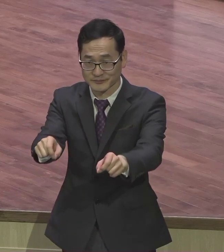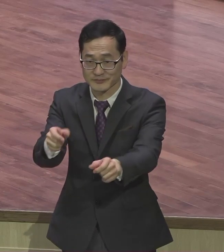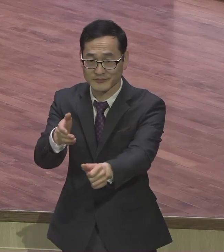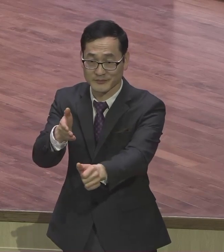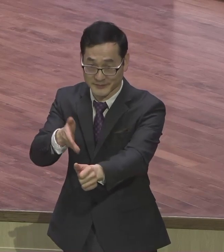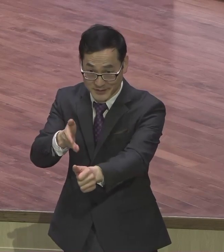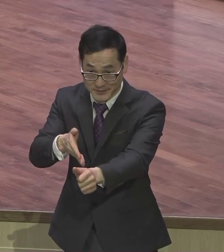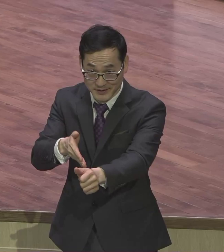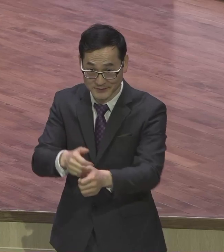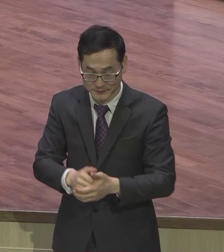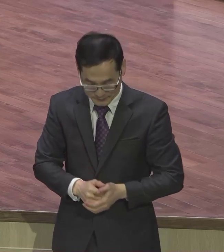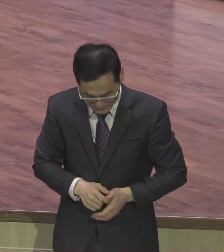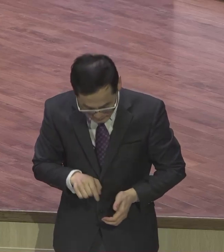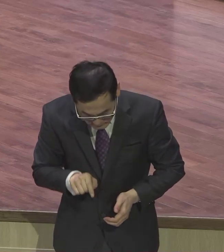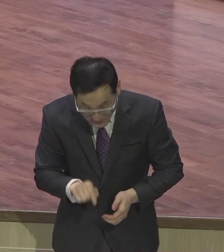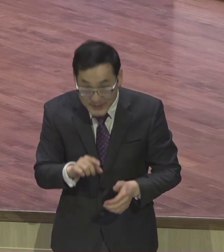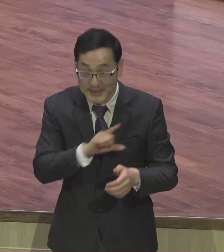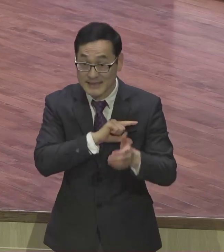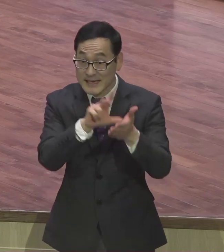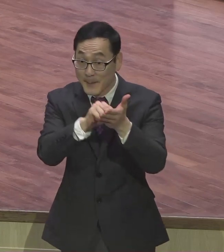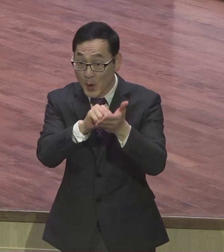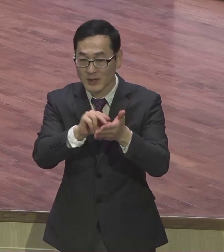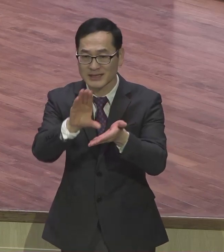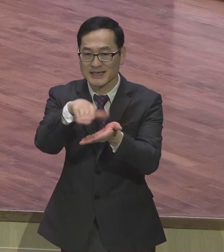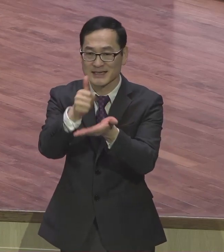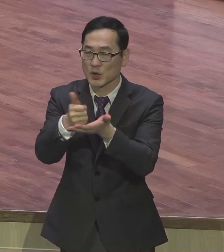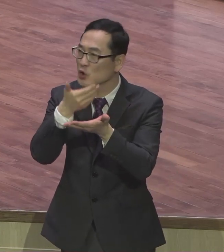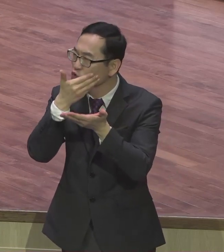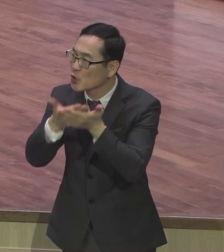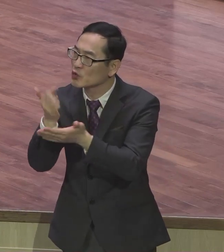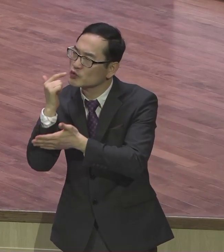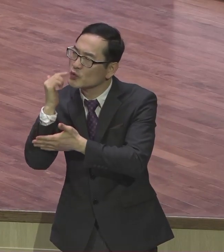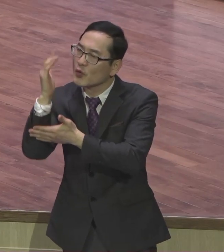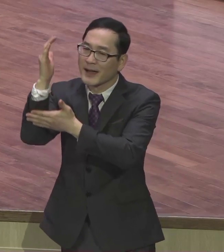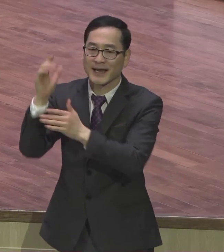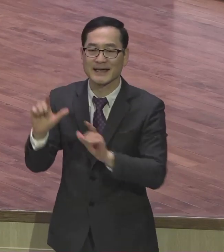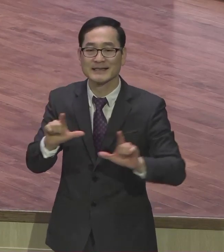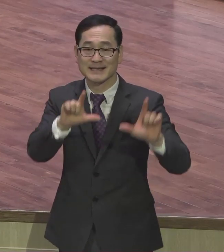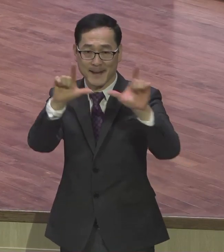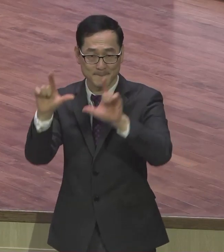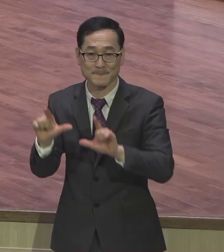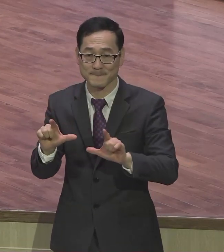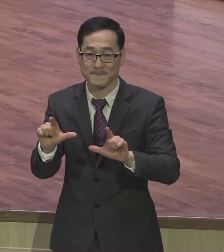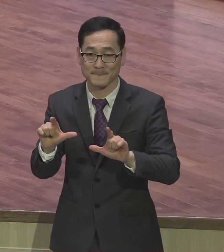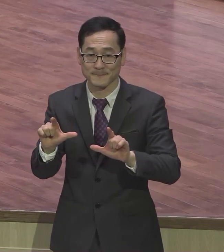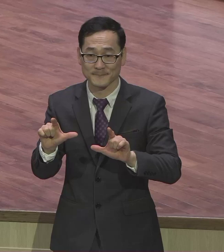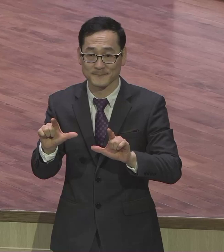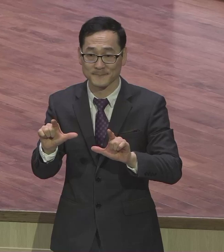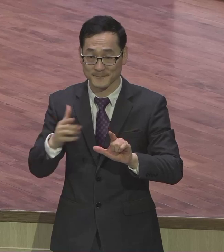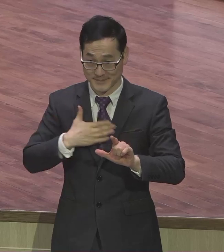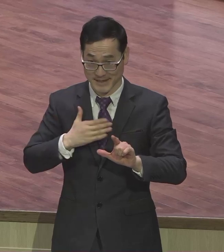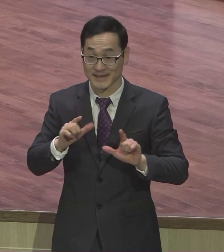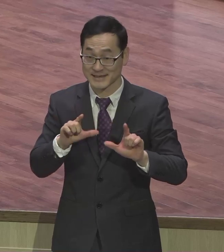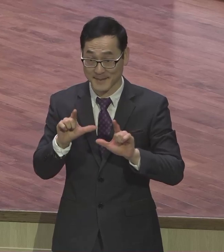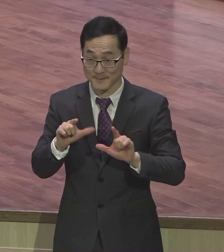그리스도를 종기하게 하는 삶을 내가 살아야 되겠다 그런 초점을 한번 맞춰보세요